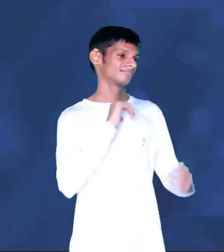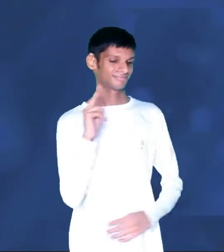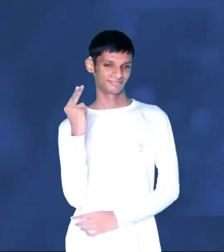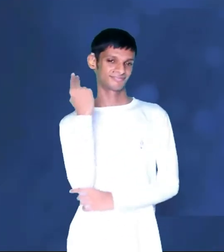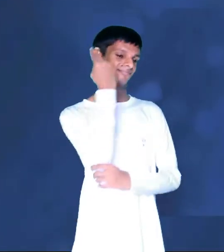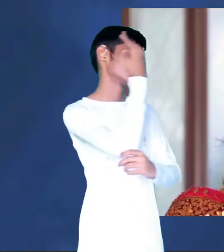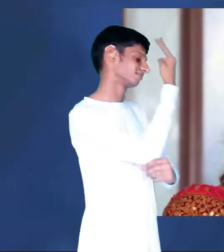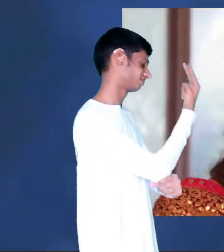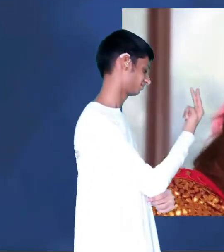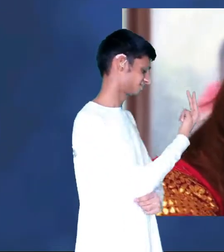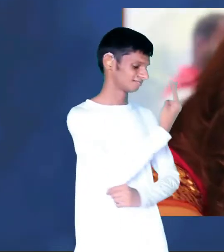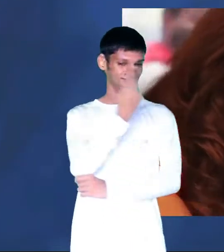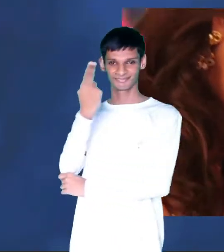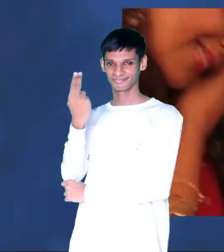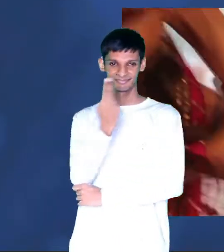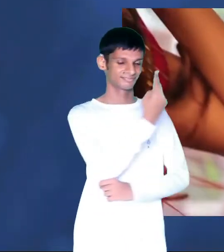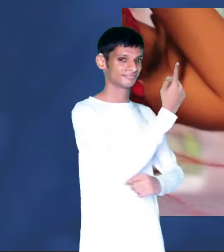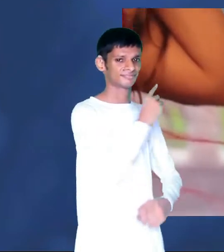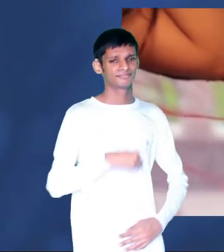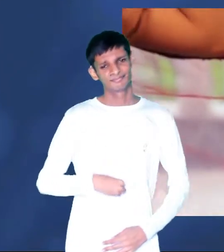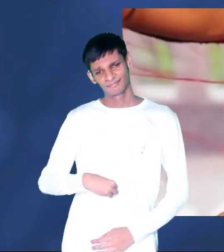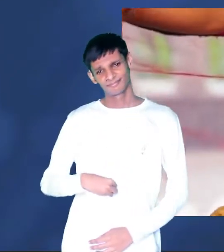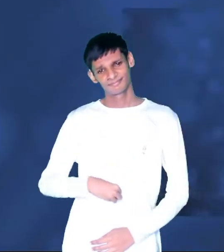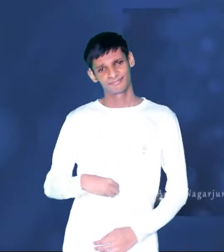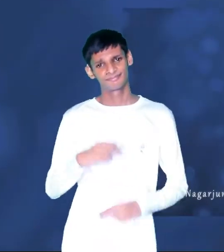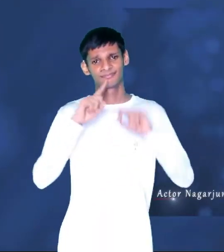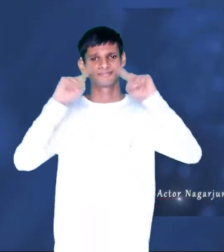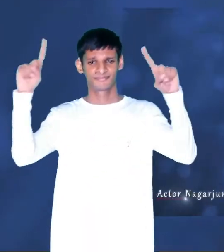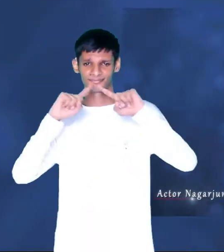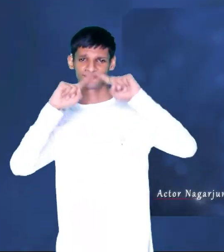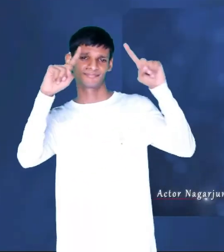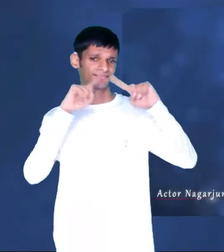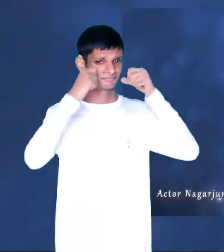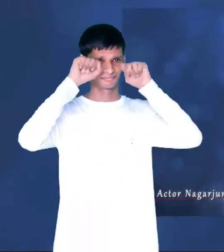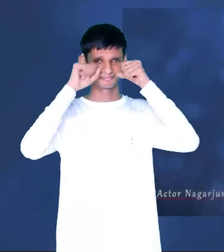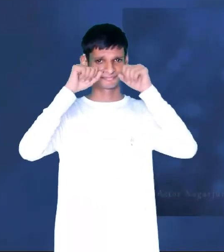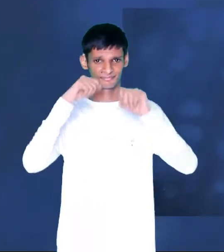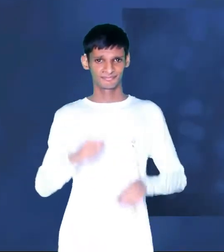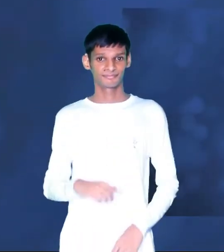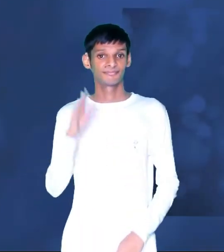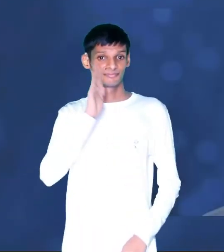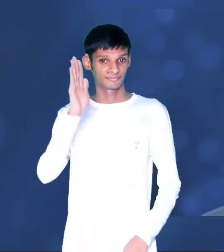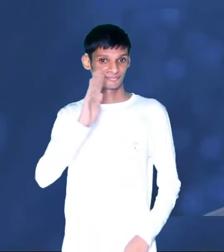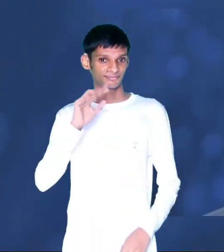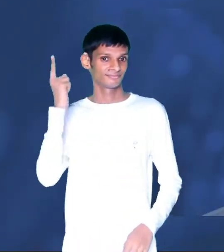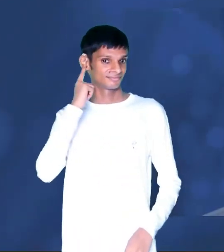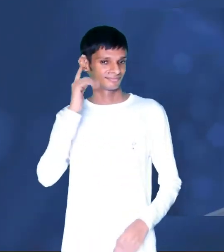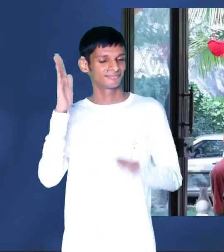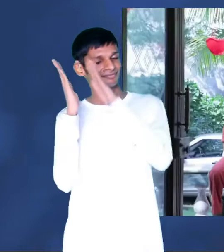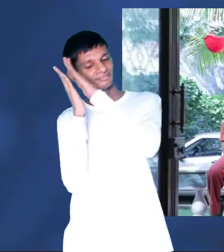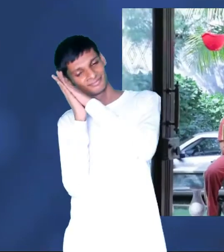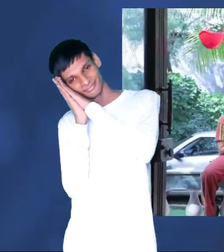का आँचल ओढ़ते हैं। भूख लगे तो रोते हैं,